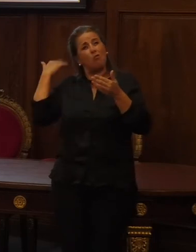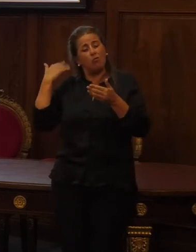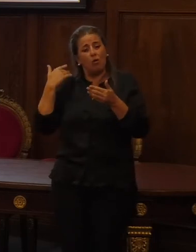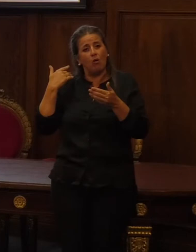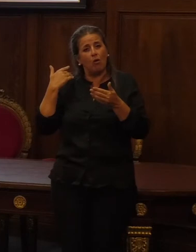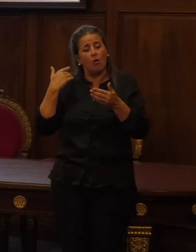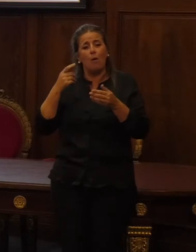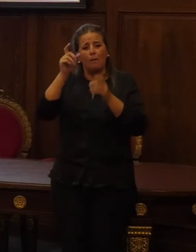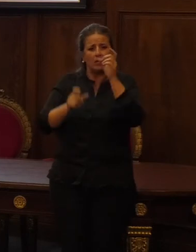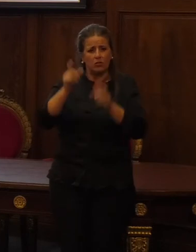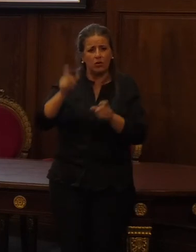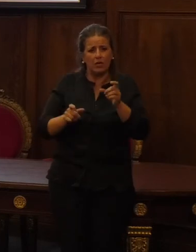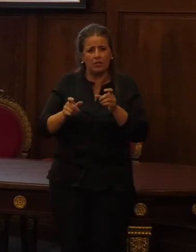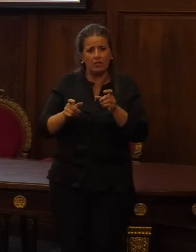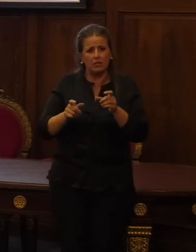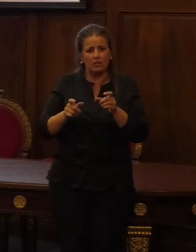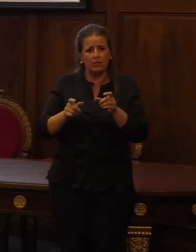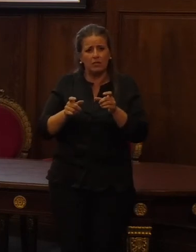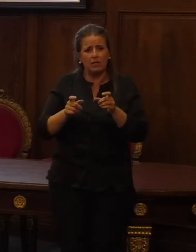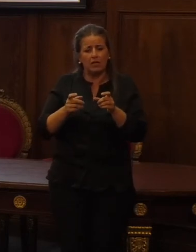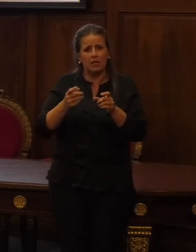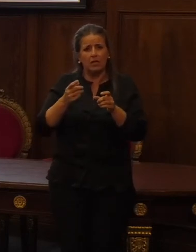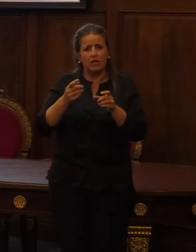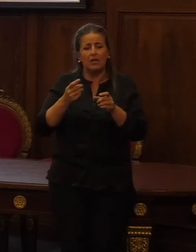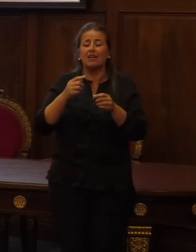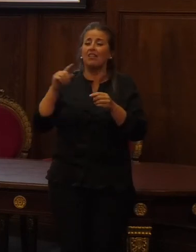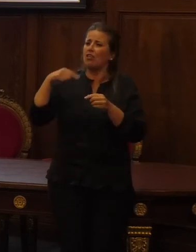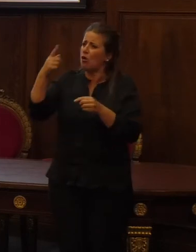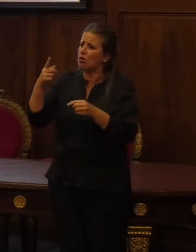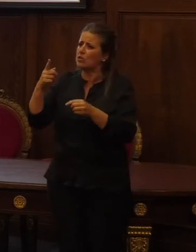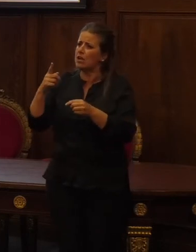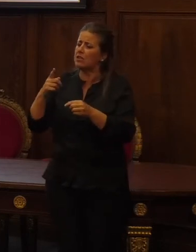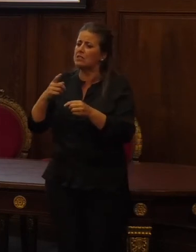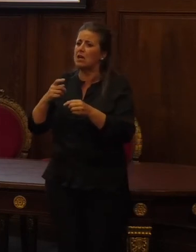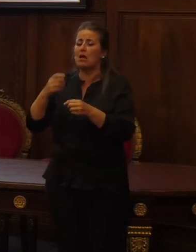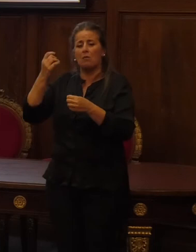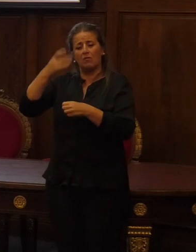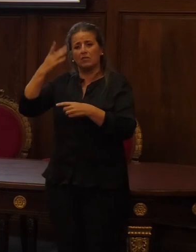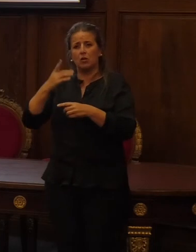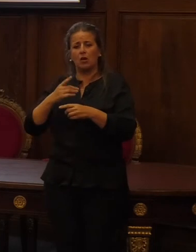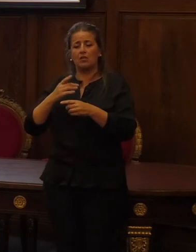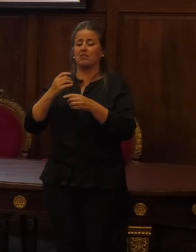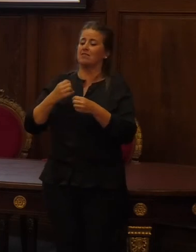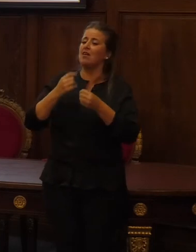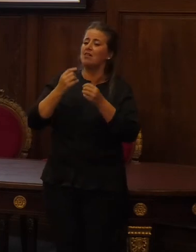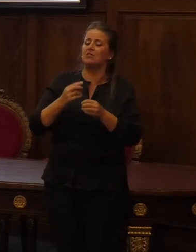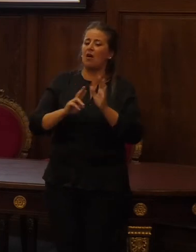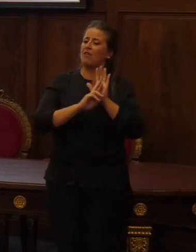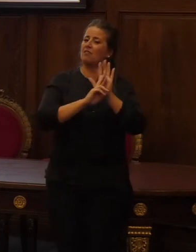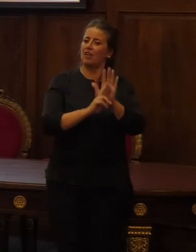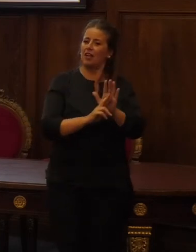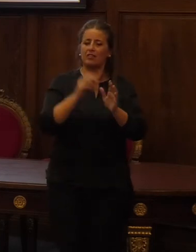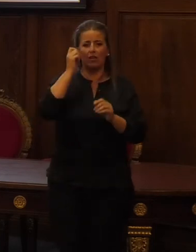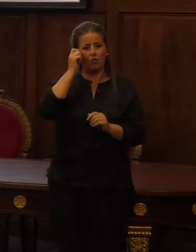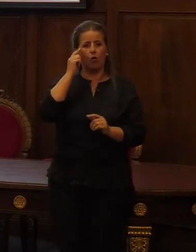hubo personas que provenían de otras disciplinas, pero eran referentes académicos, referentes